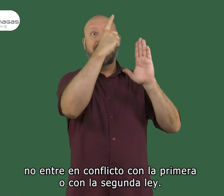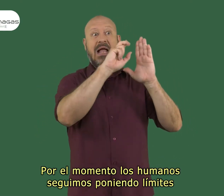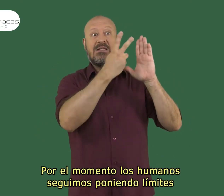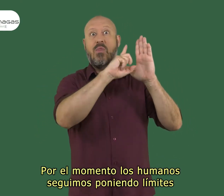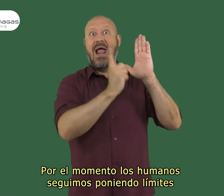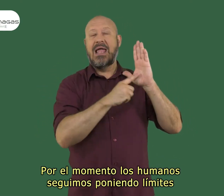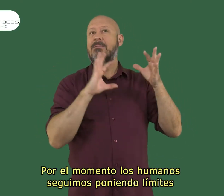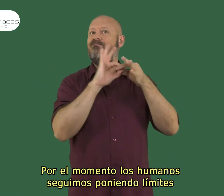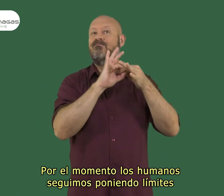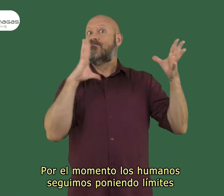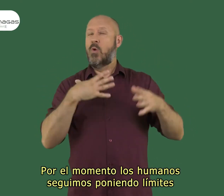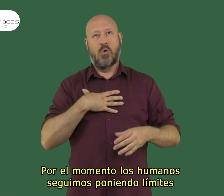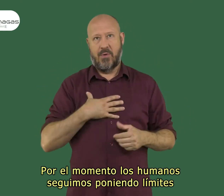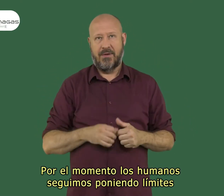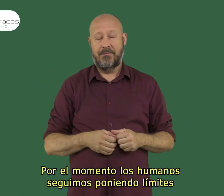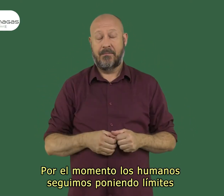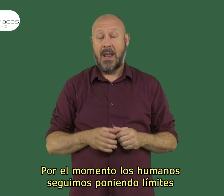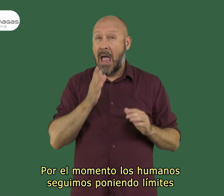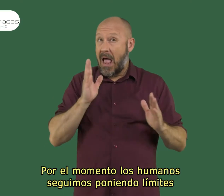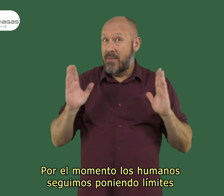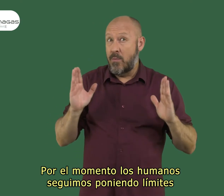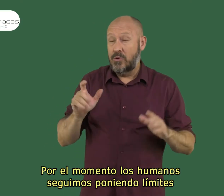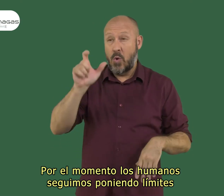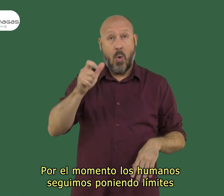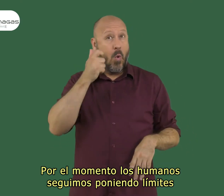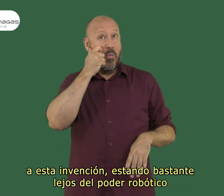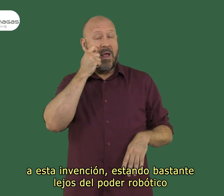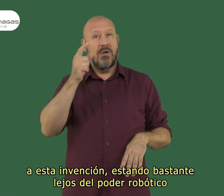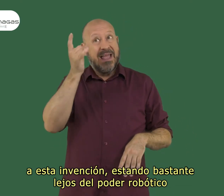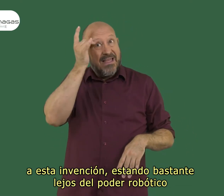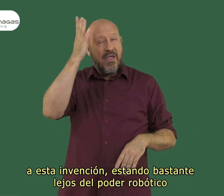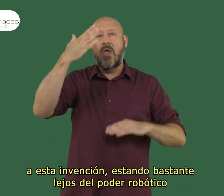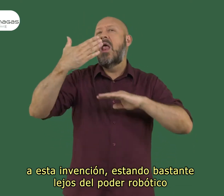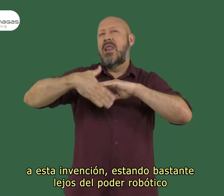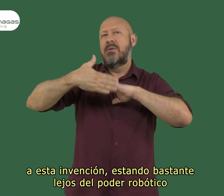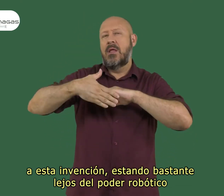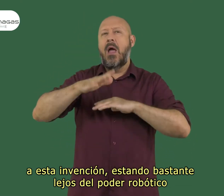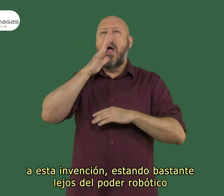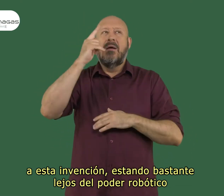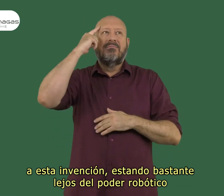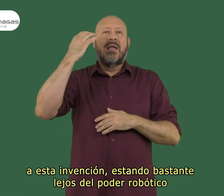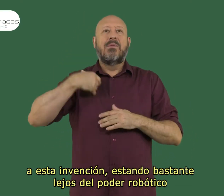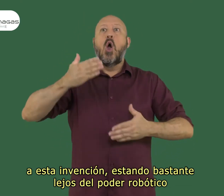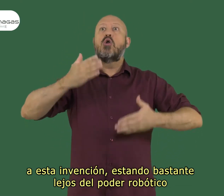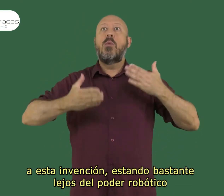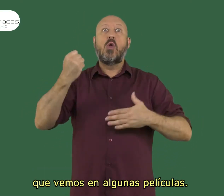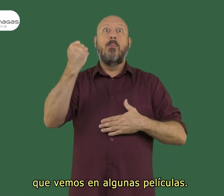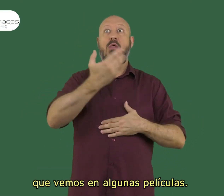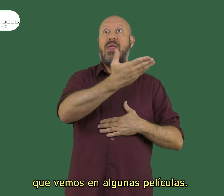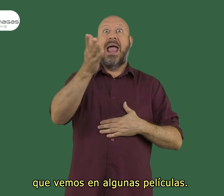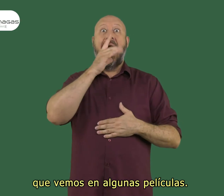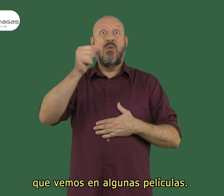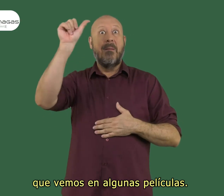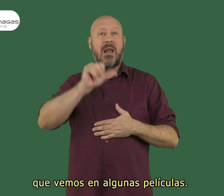ley. Por el momento los humanos seguimos poniendo límites a esta invención, estando bastante lejos del poder robótico que vemos